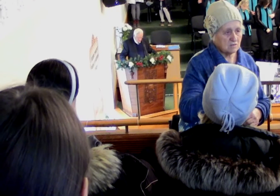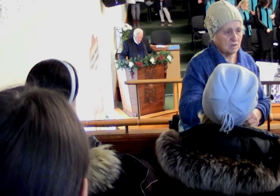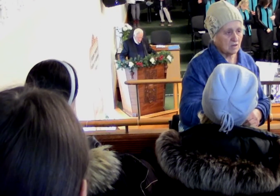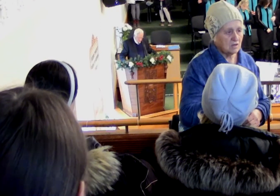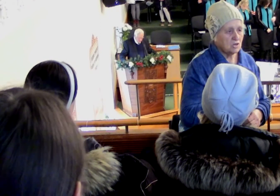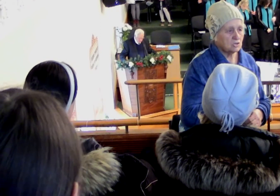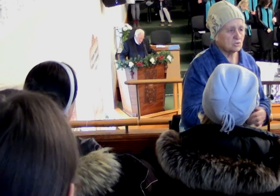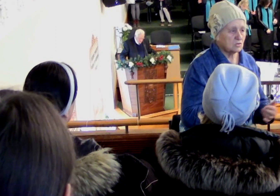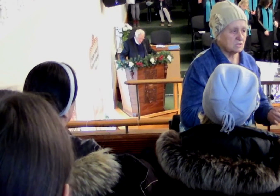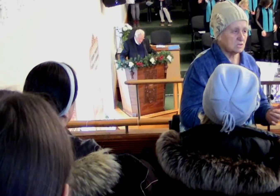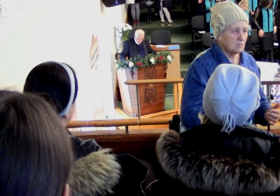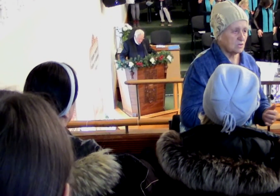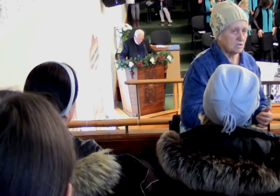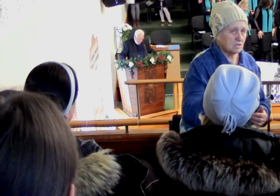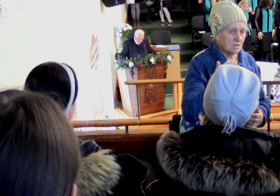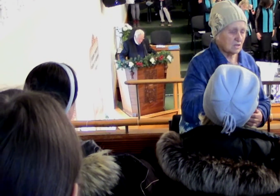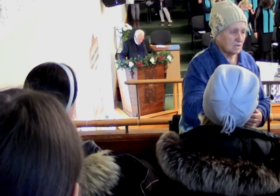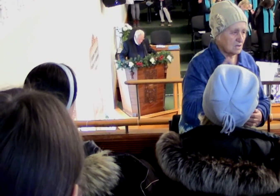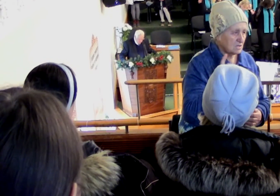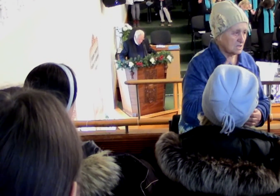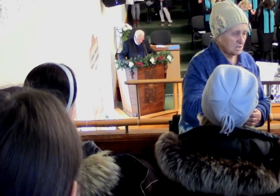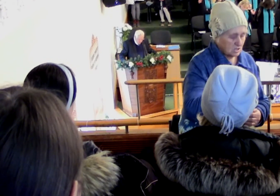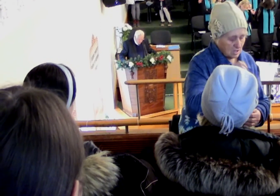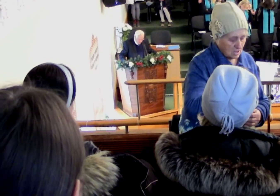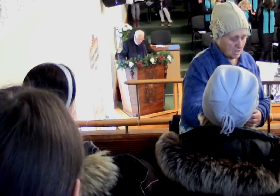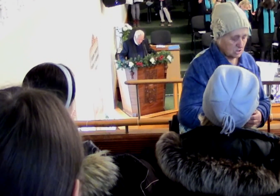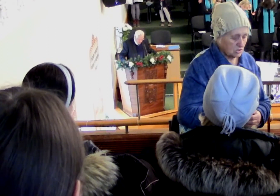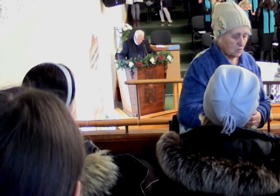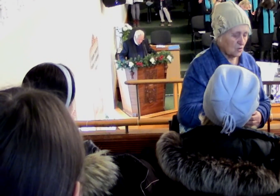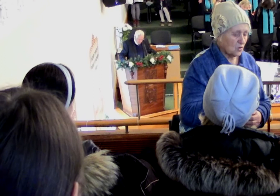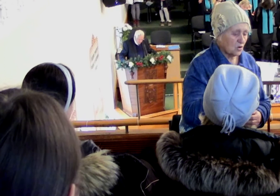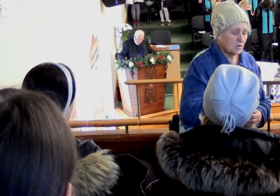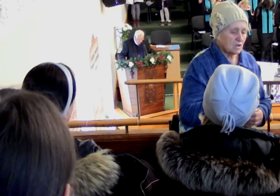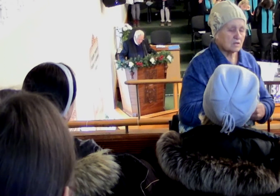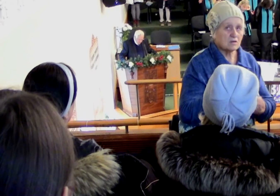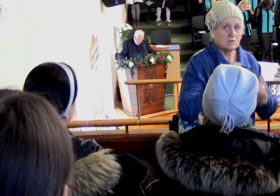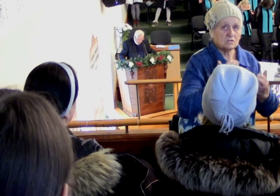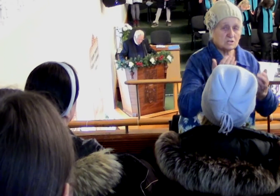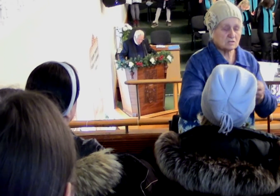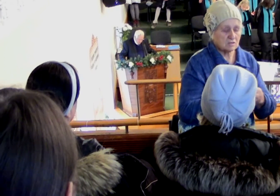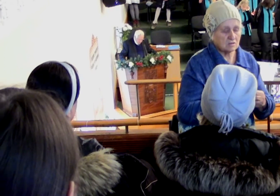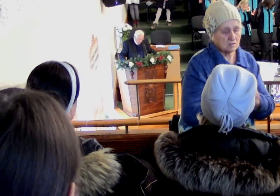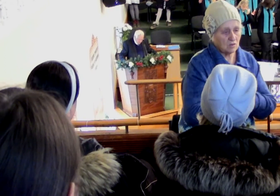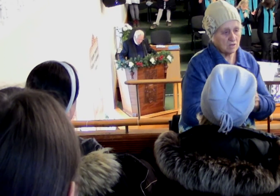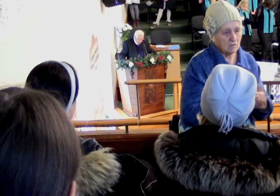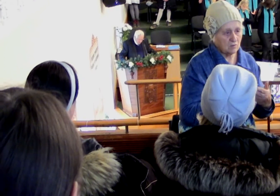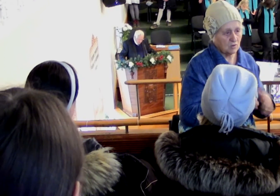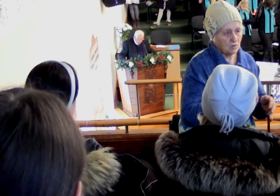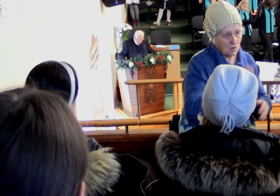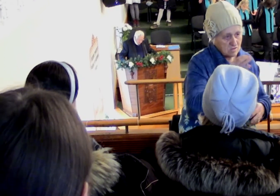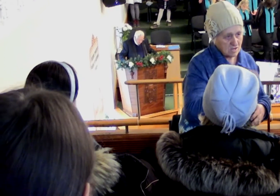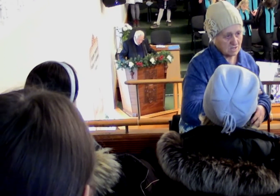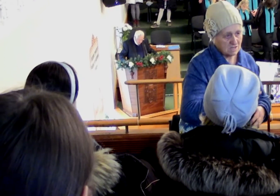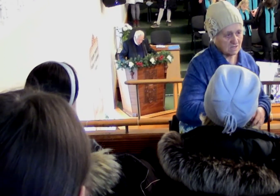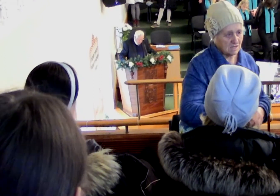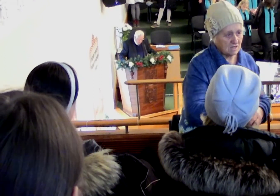что сегодня Ты слышишь грешников, когда они приходят к Тебе, наш Бог. Отец, Сын